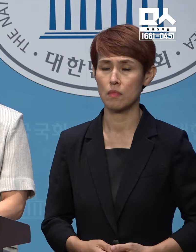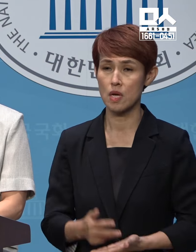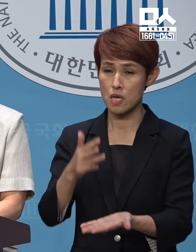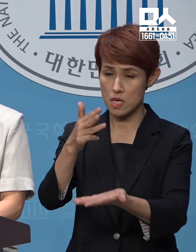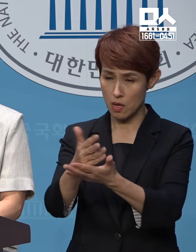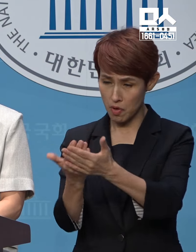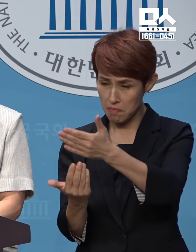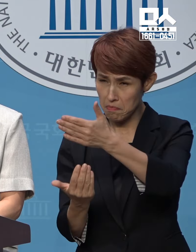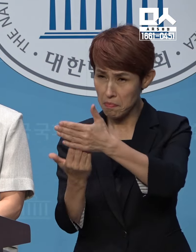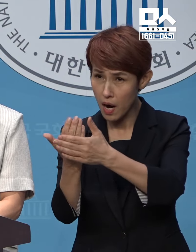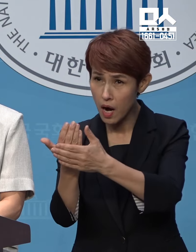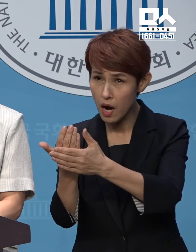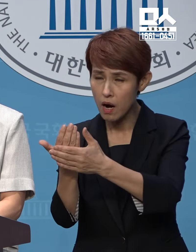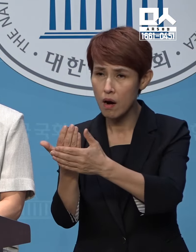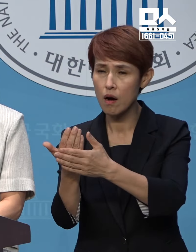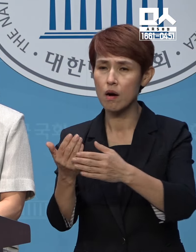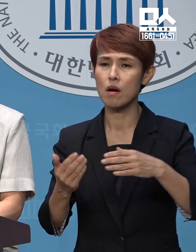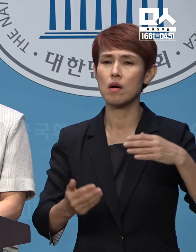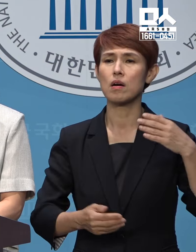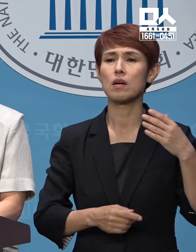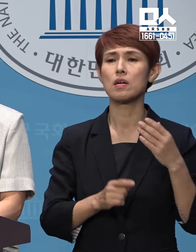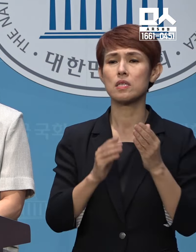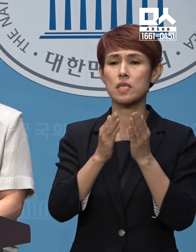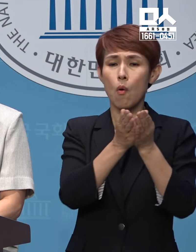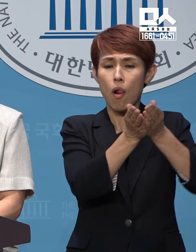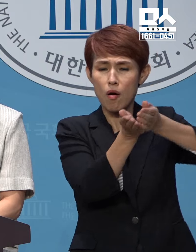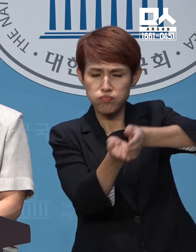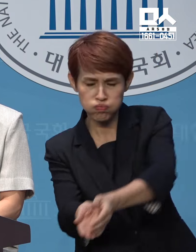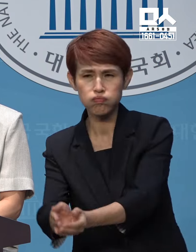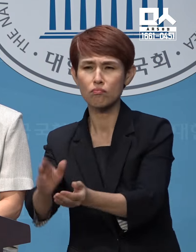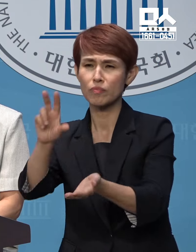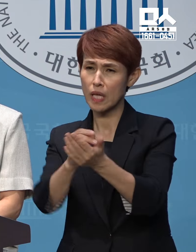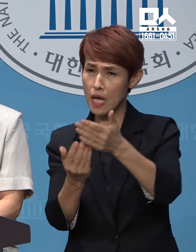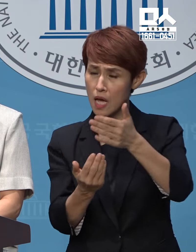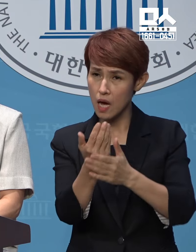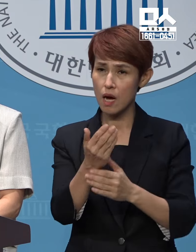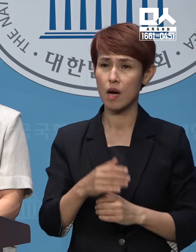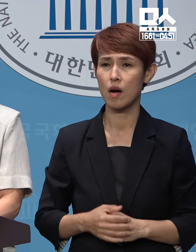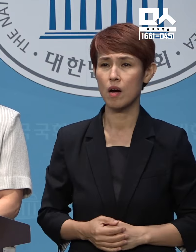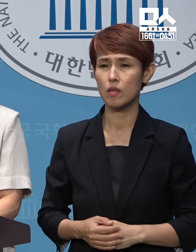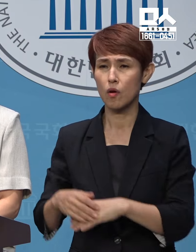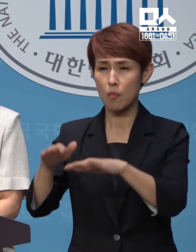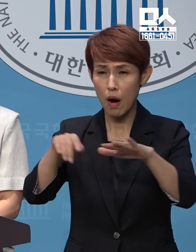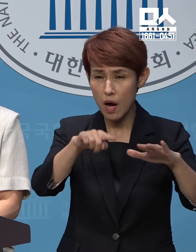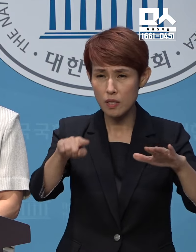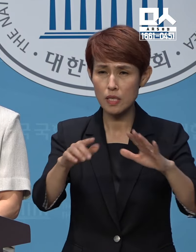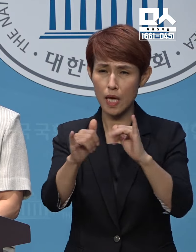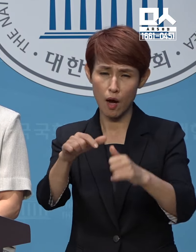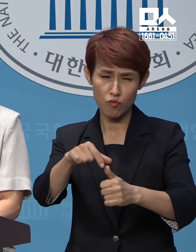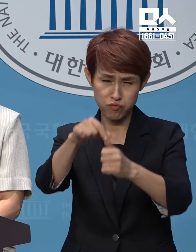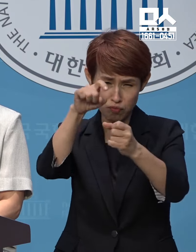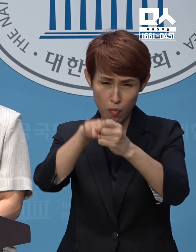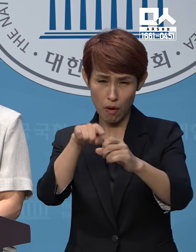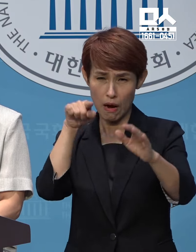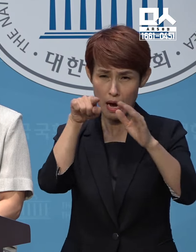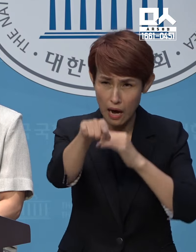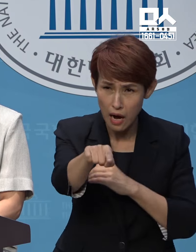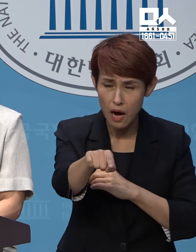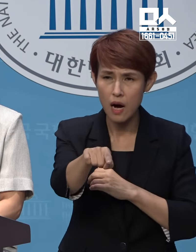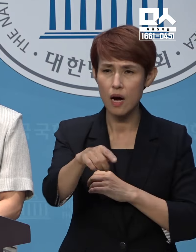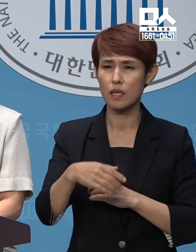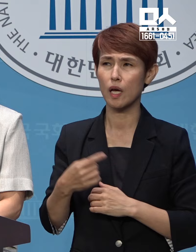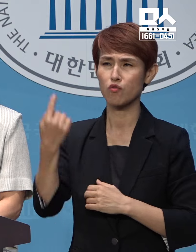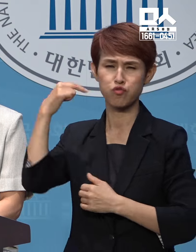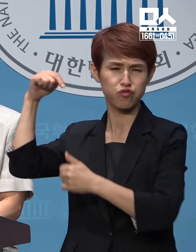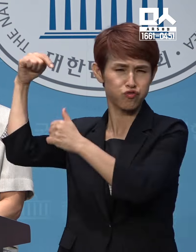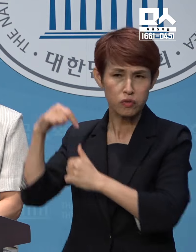참사, 4.16 세월호 참사, 그리고 수해 지원을 나갔다가 사병 목숨을 귀하게 여기지 않는 차단장